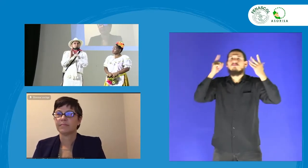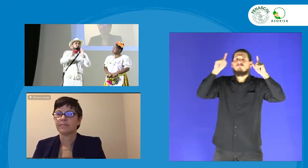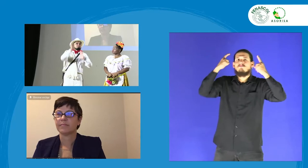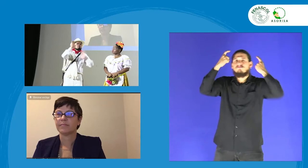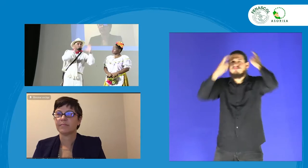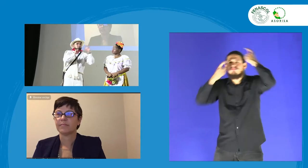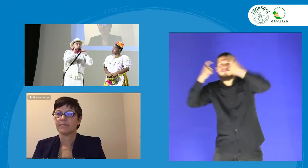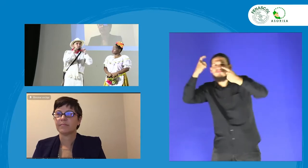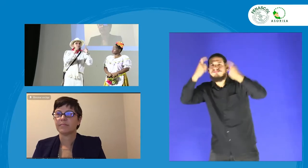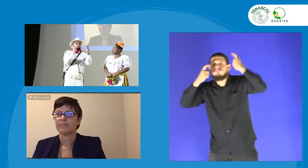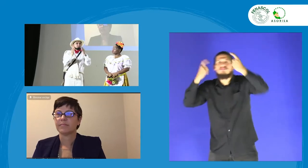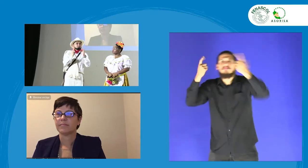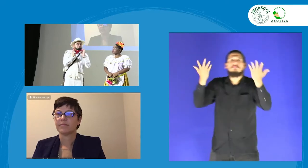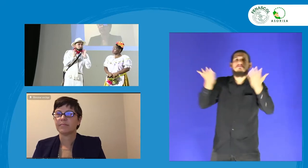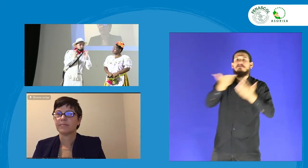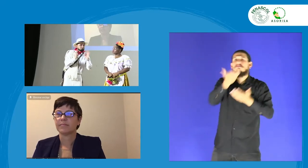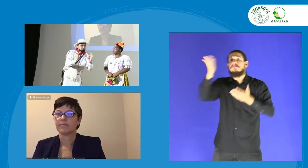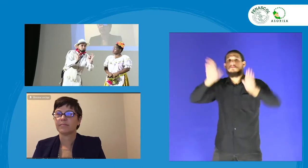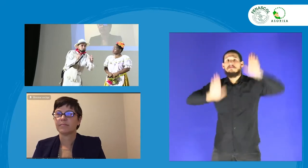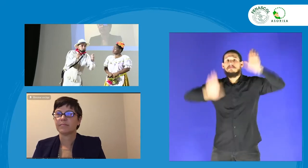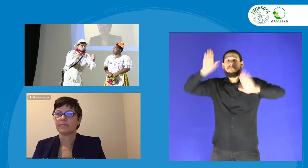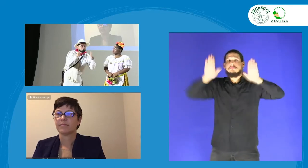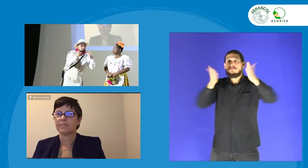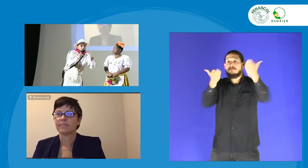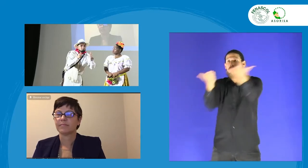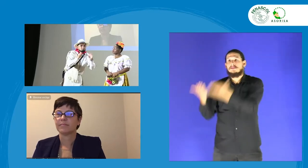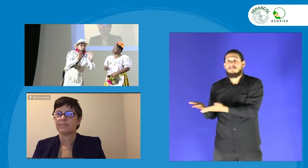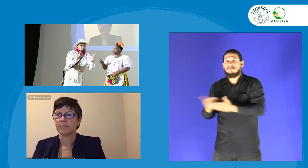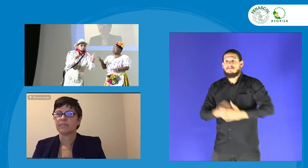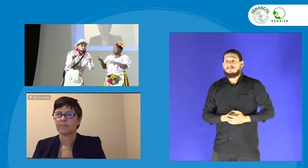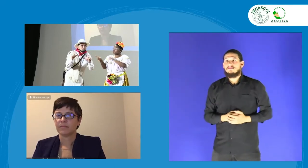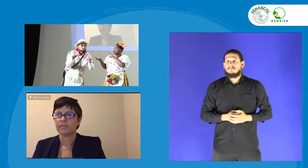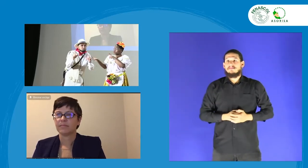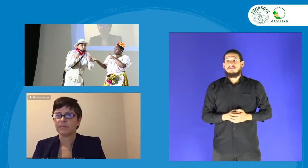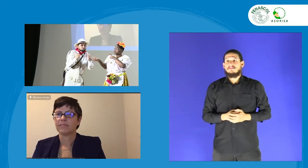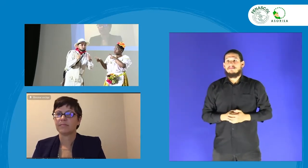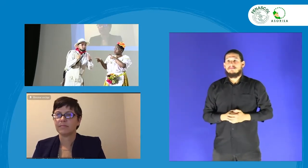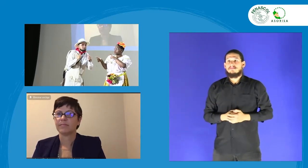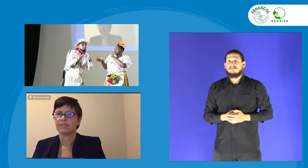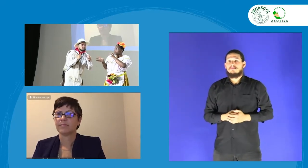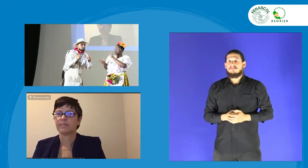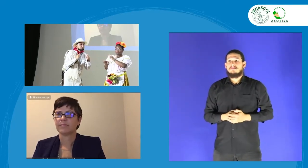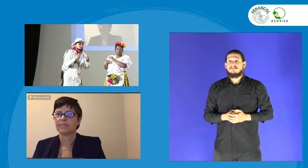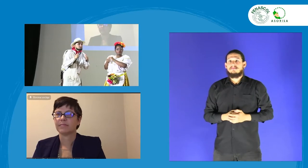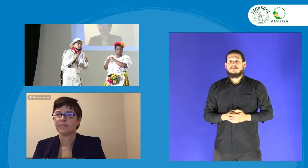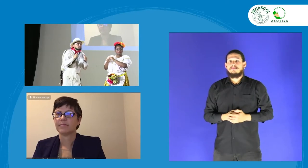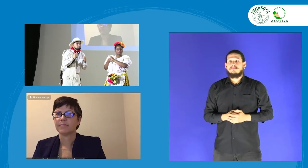no sé quién de ustedes en este momento quisiera hacer alguna pregunta a nuestra invitada.